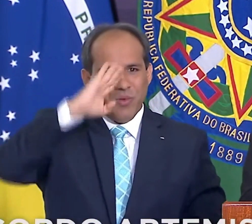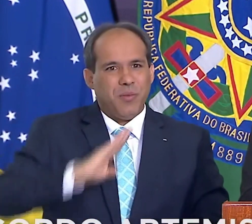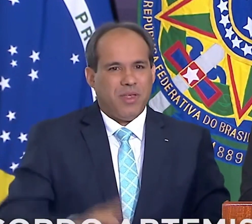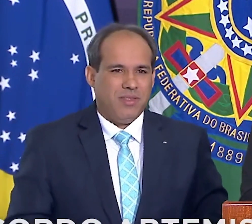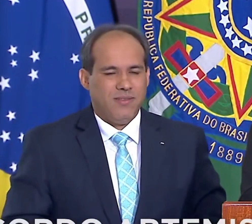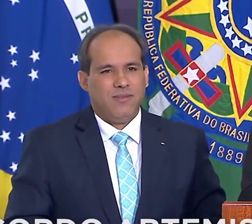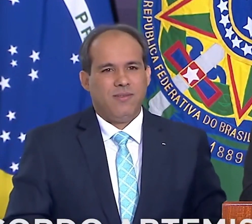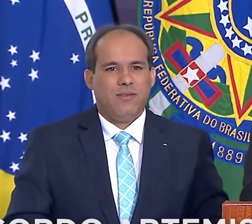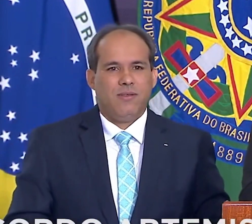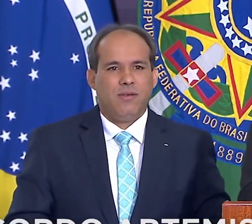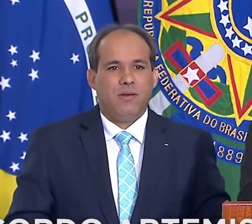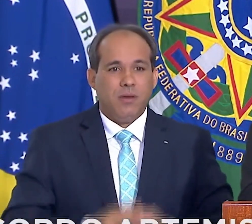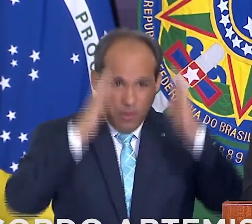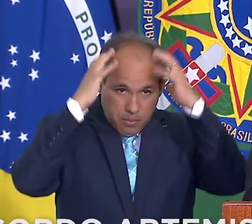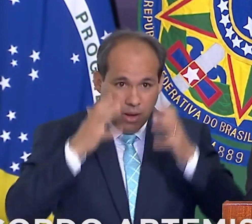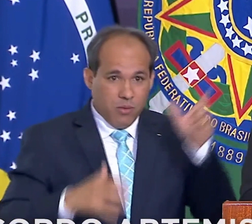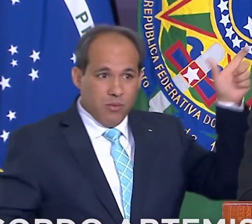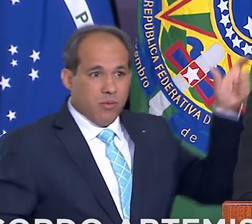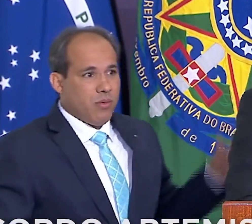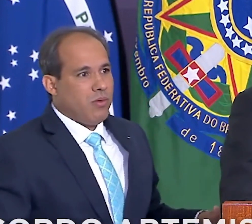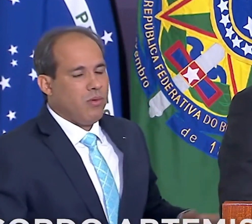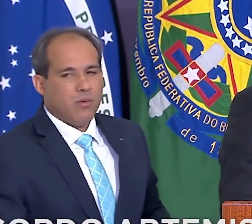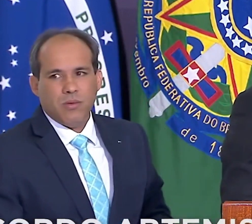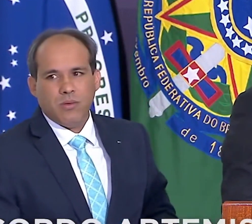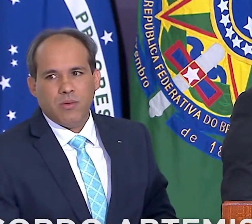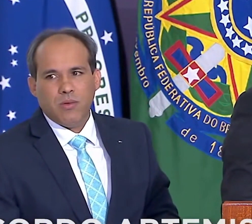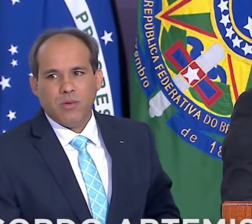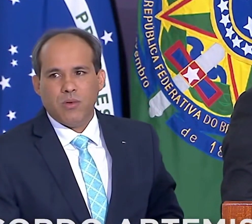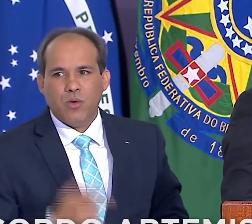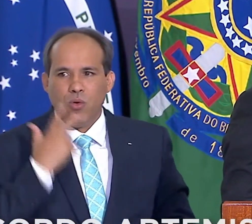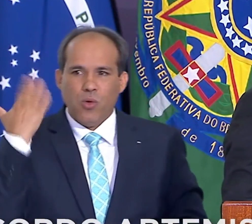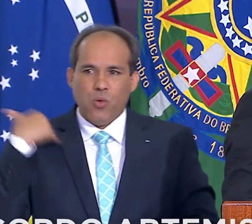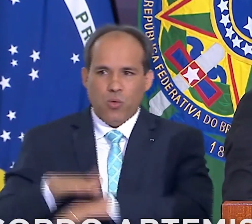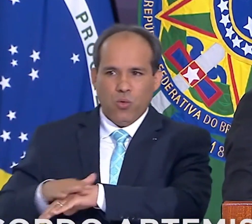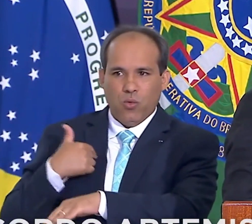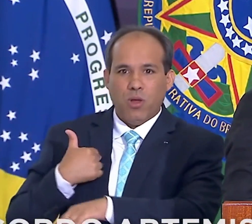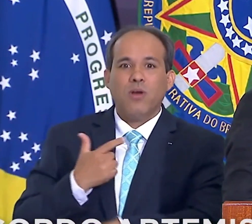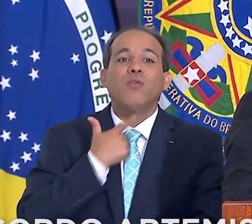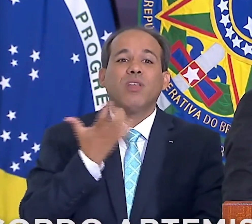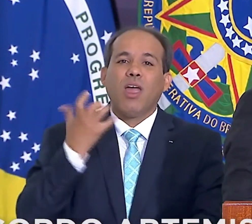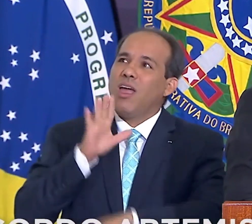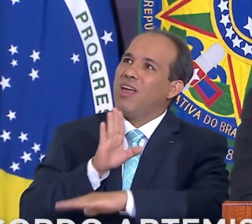brasileiros. E o Marcos Pontes me confidenciou agora há pouco aí, que gostaria de ir à Lua.